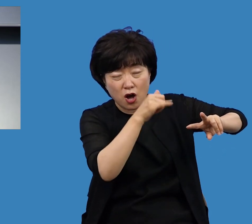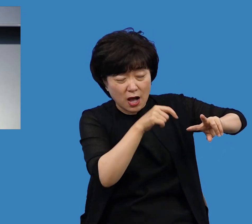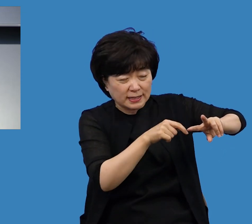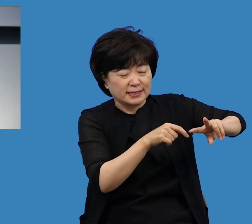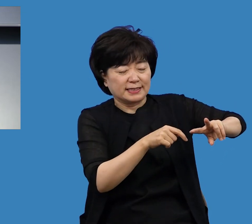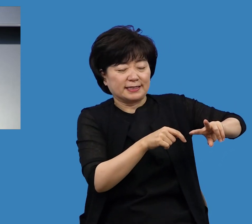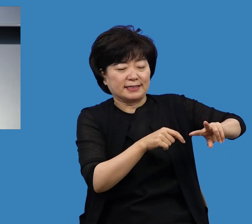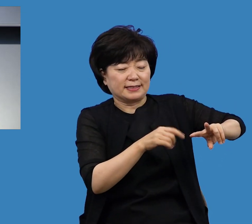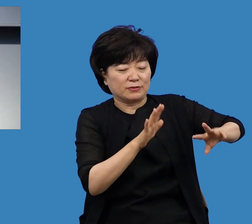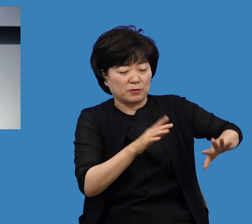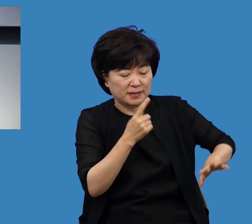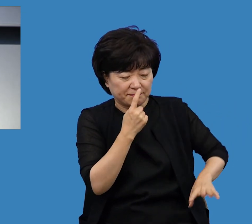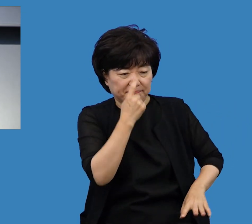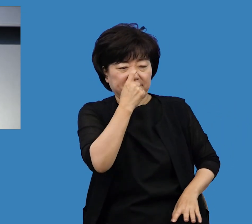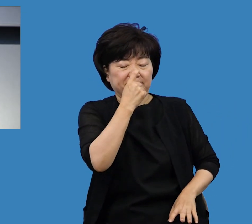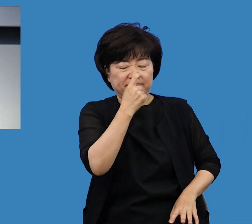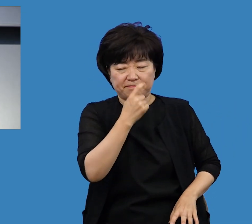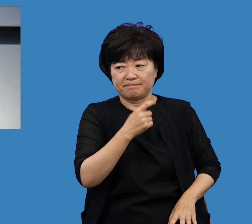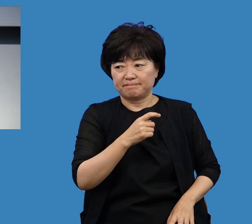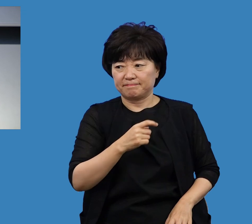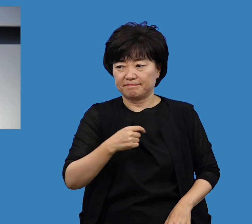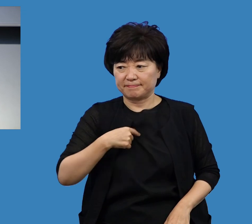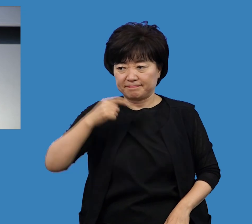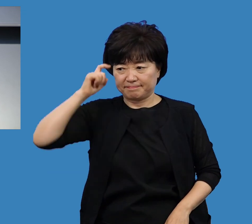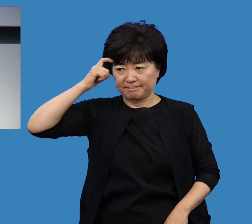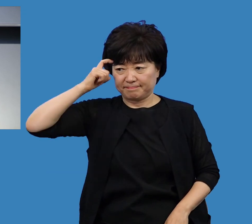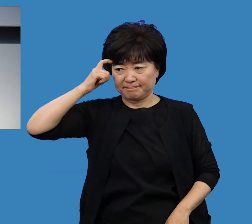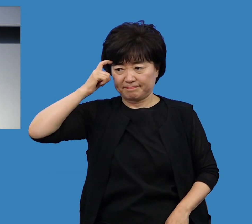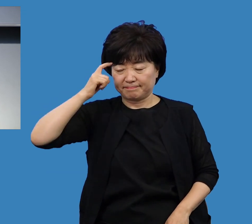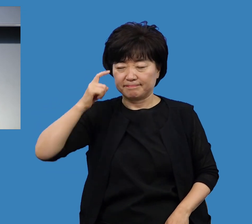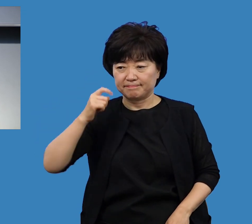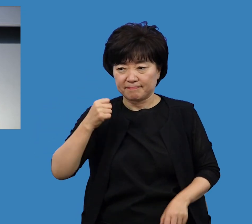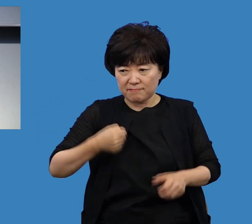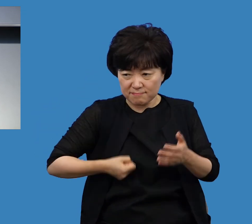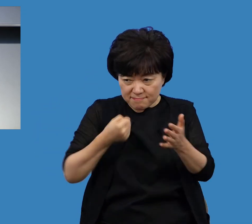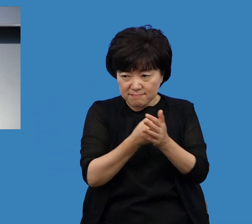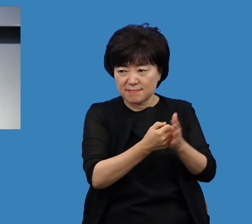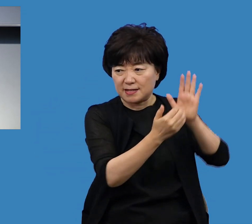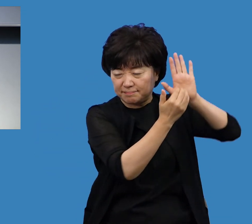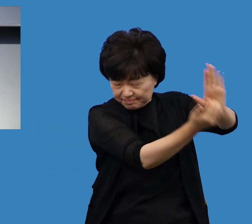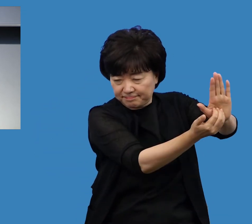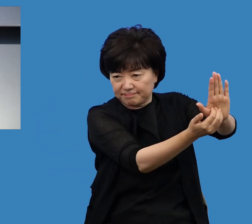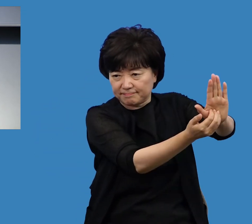오늘 여러분들은 의지적으로 선택하셔야 돼요. 그 틈을 막으셔야 돼요.